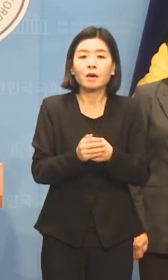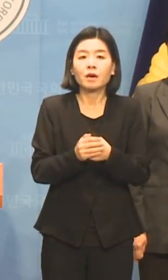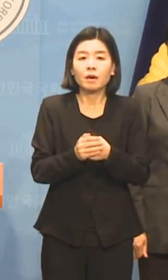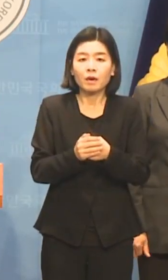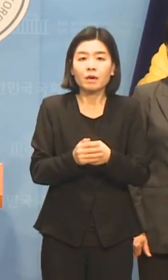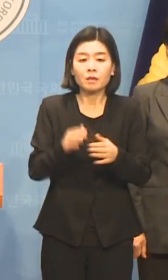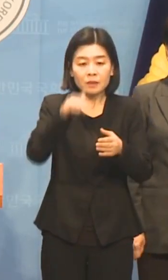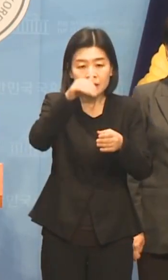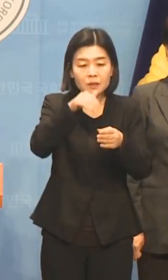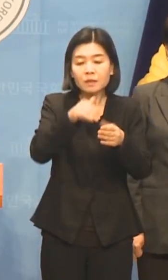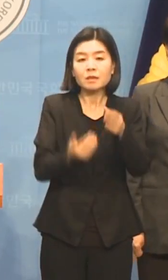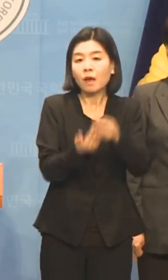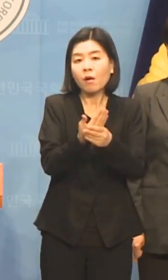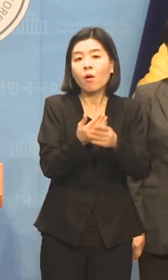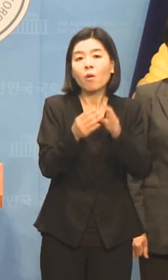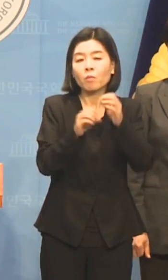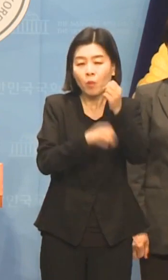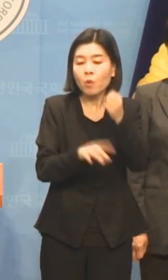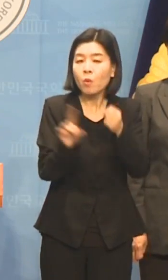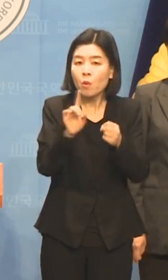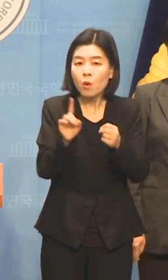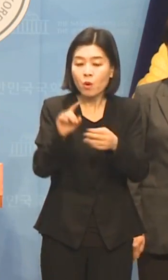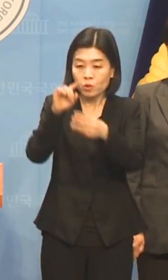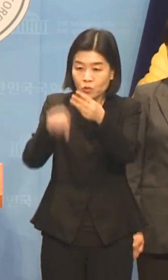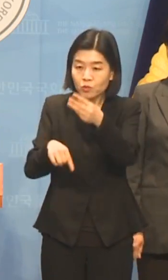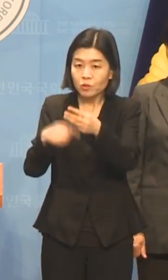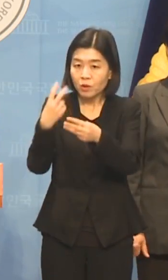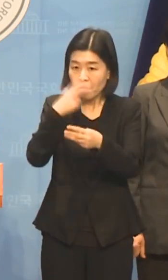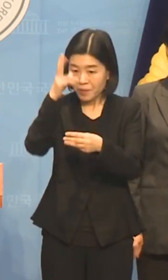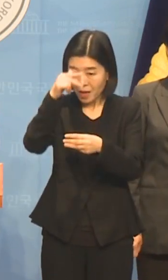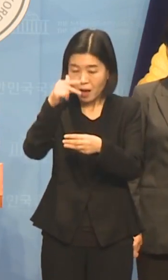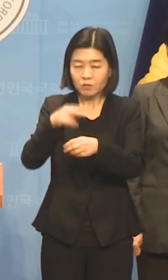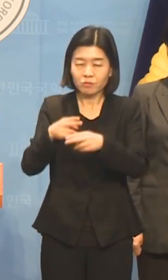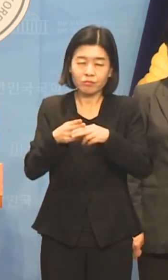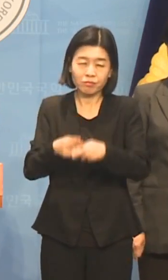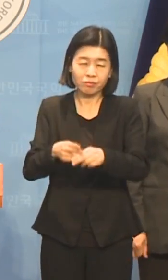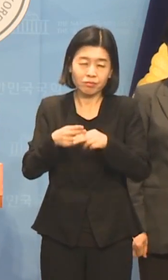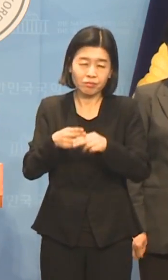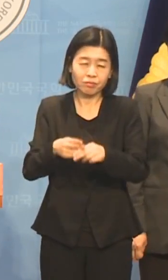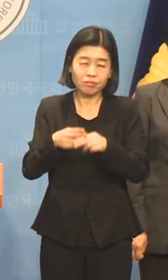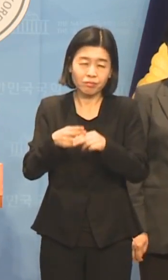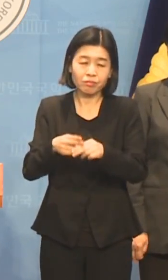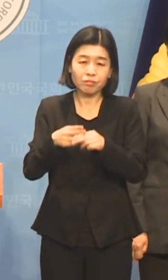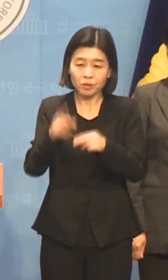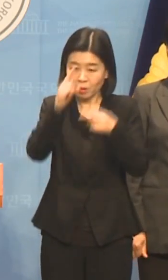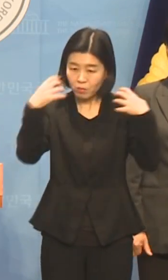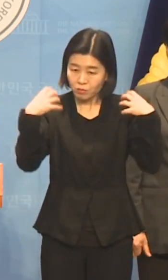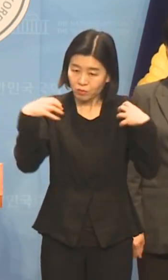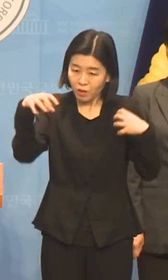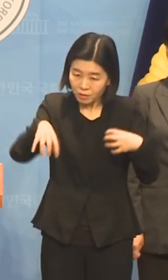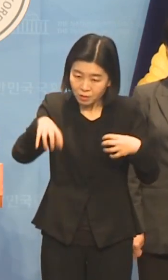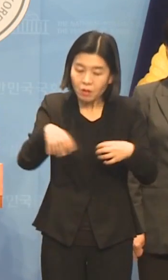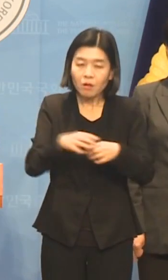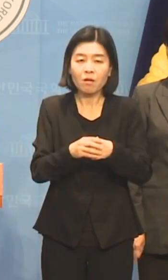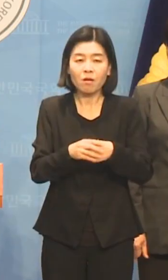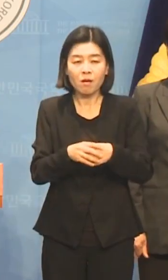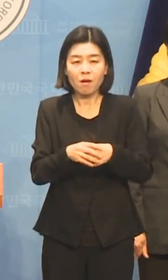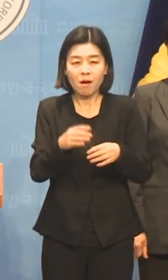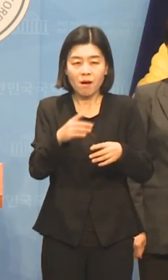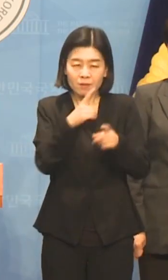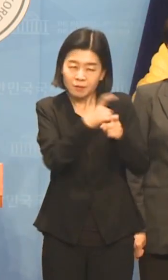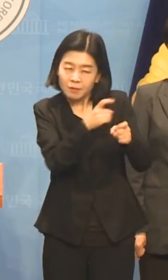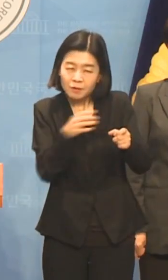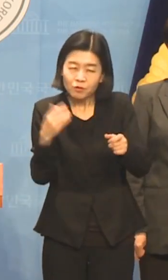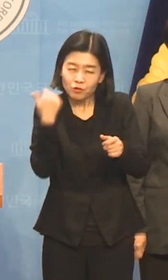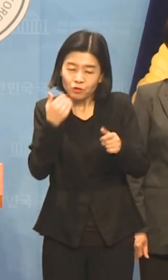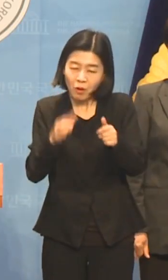사건의 본질은 윤석열 검찰 독재 정권이 정적 제거 사냥개 검찰을 풀어서 증거를 조작하고